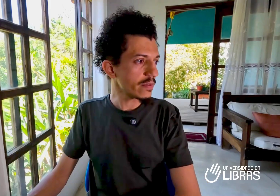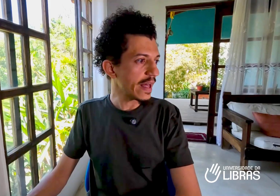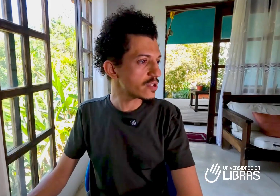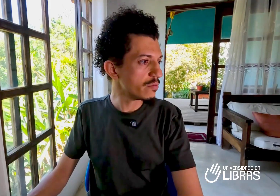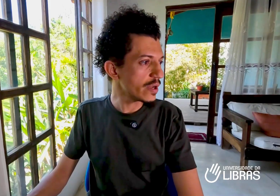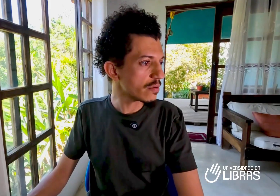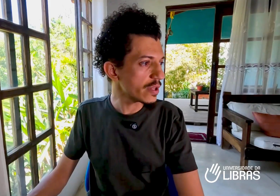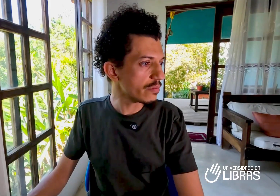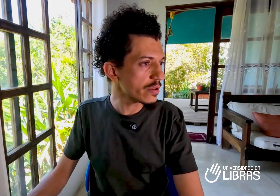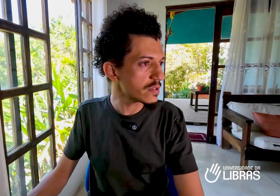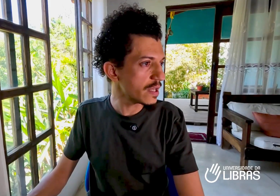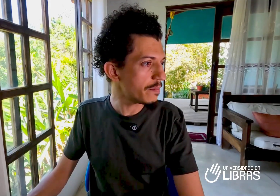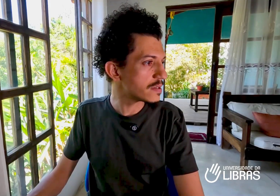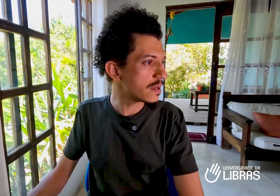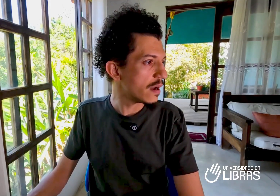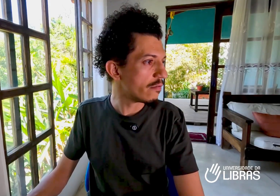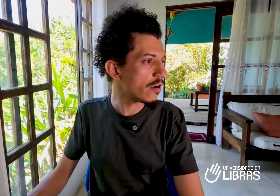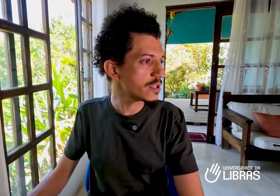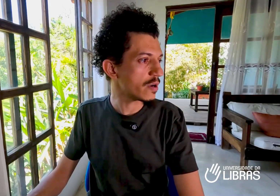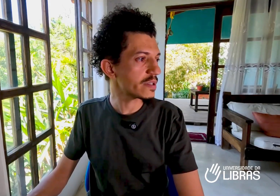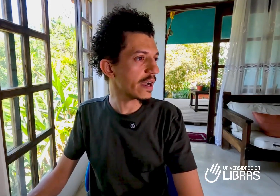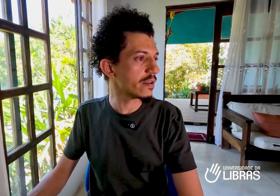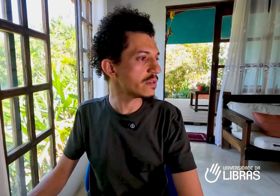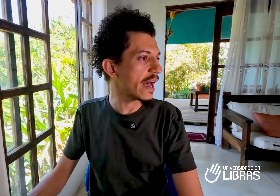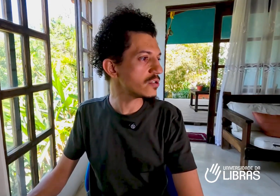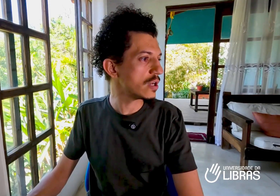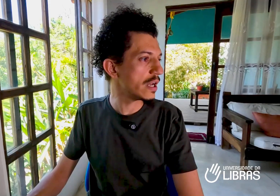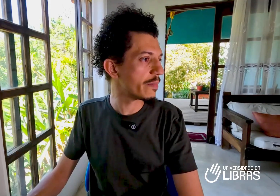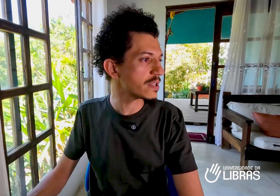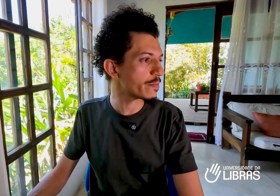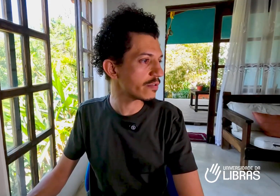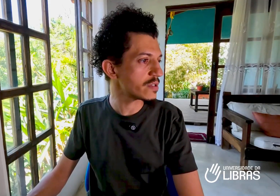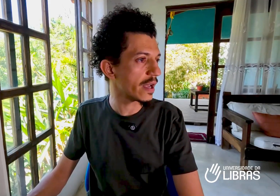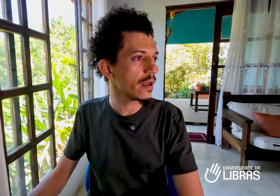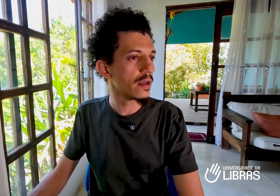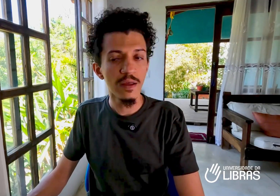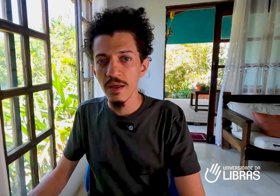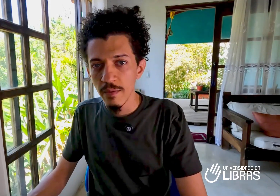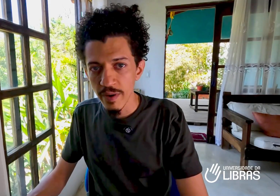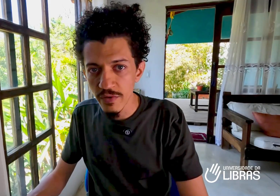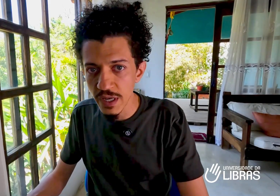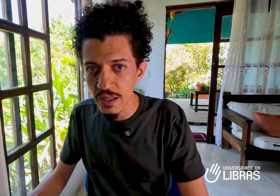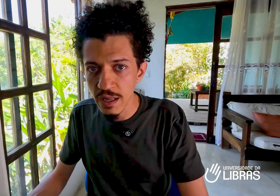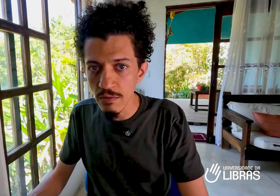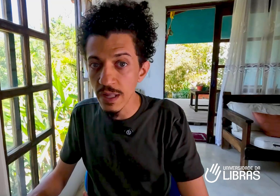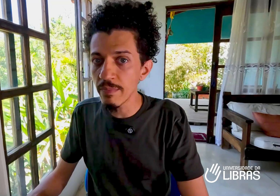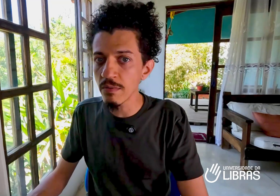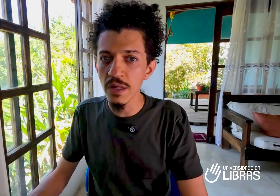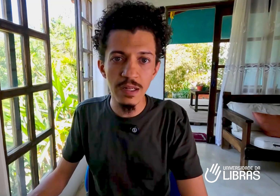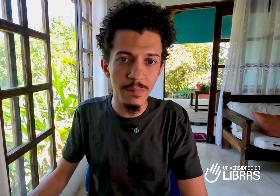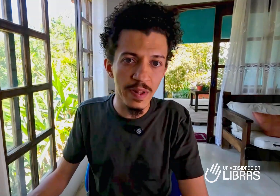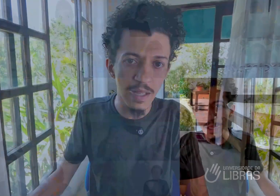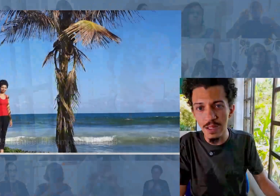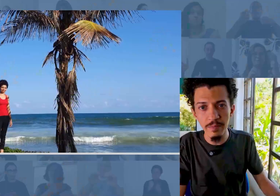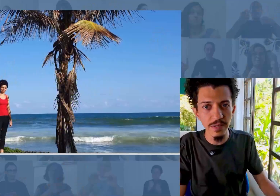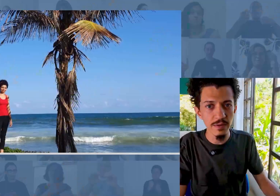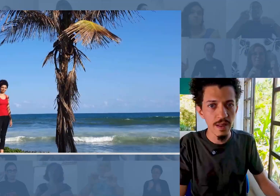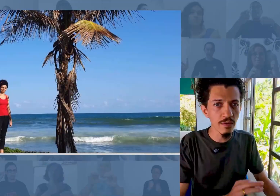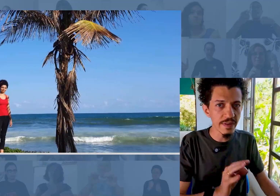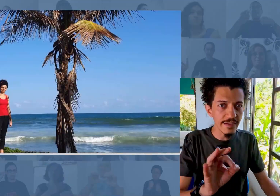teste muito, muito, muito simples. Vou te mostrar aqui um teste de Libras para você que está um tempão tentando aprender Libras. É um teste de